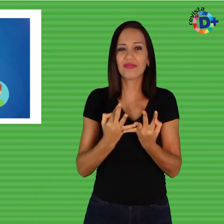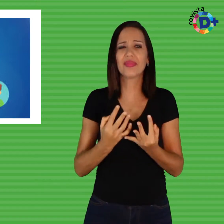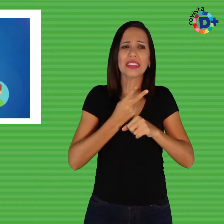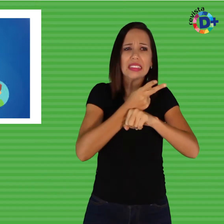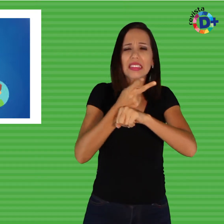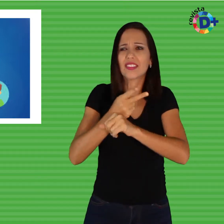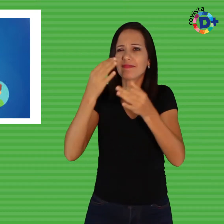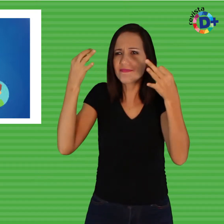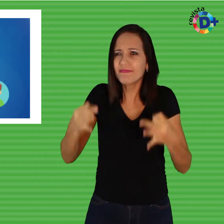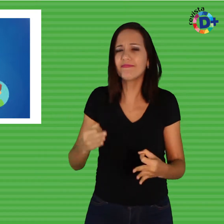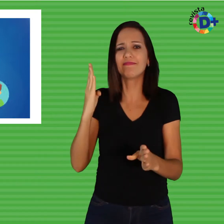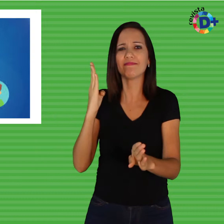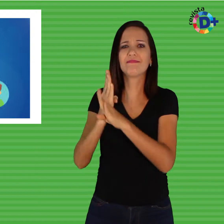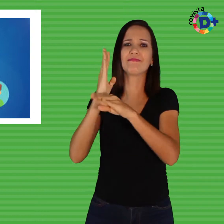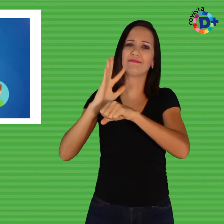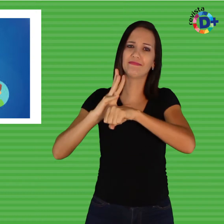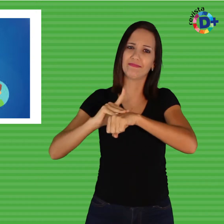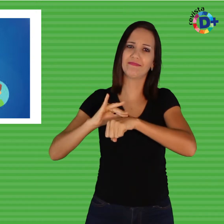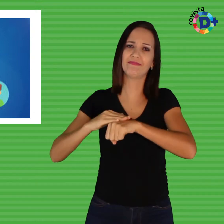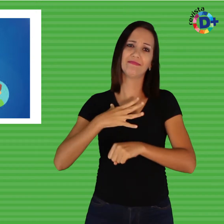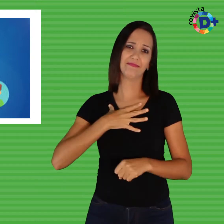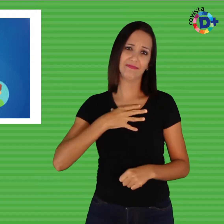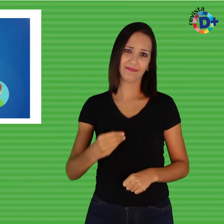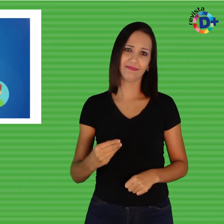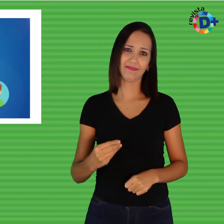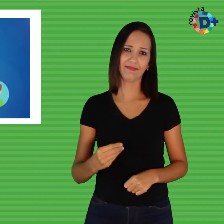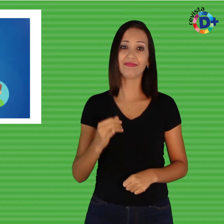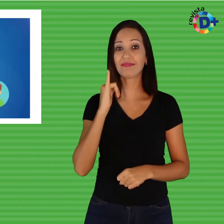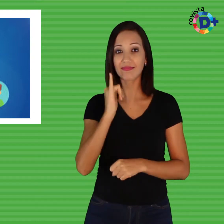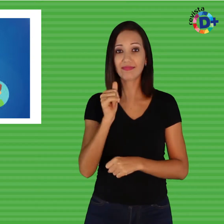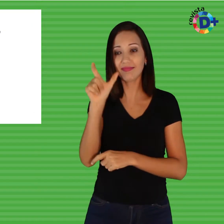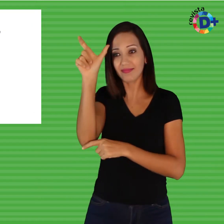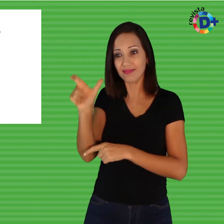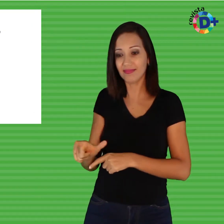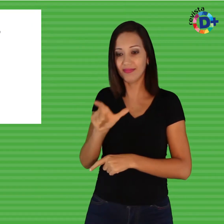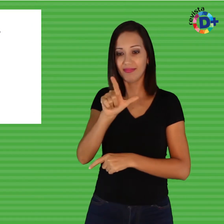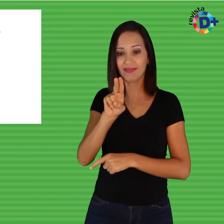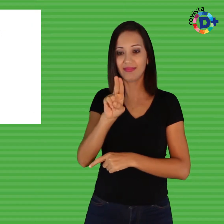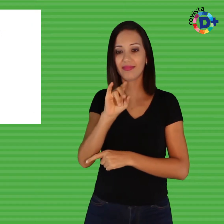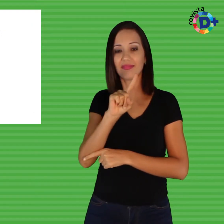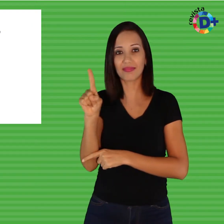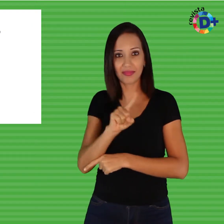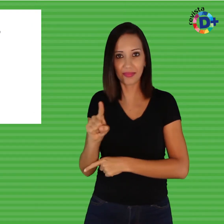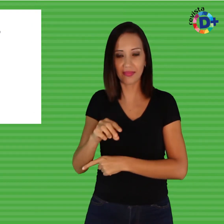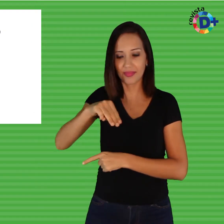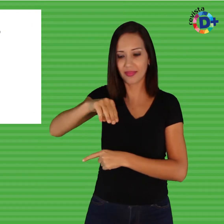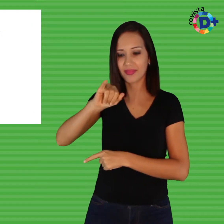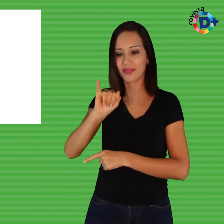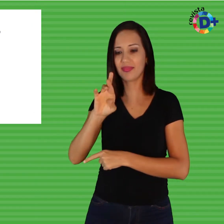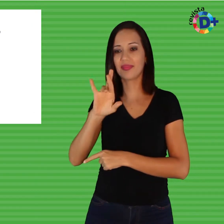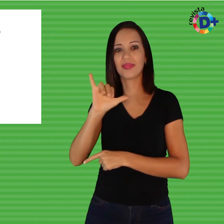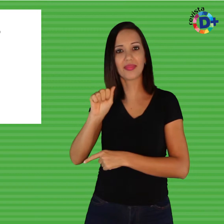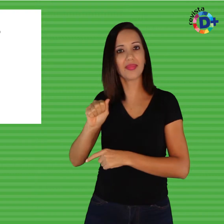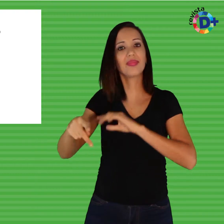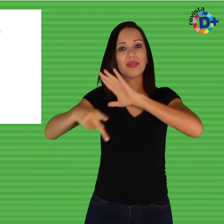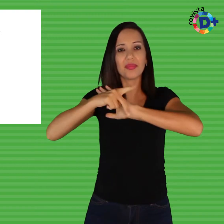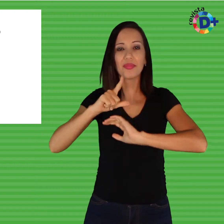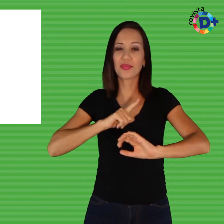um diagnóstico correto de seus filhos. Fala Luz Maria Romero, gestora do projeto Eu Digo